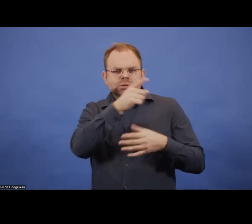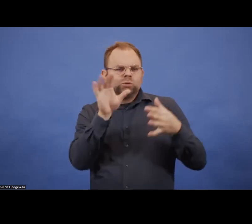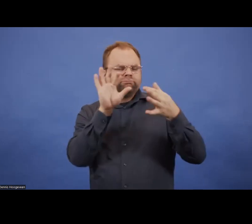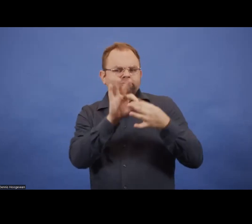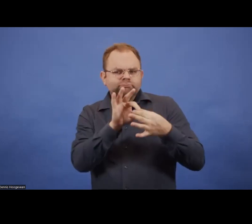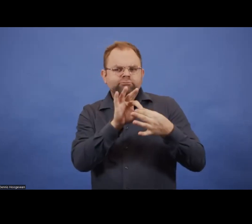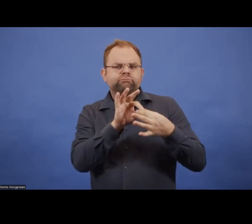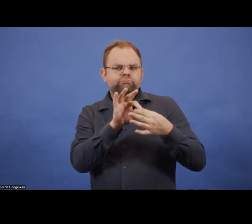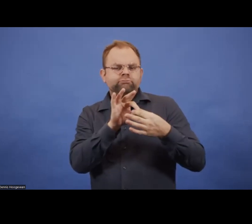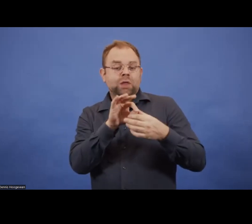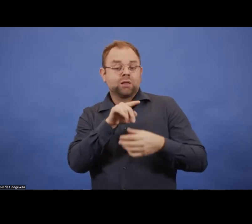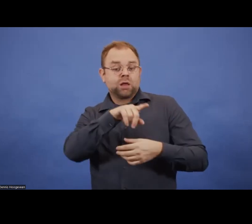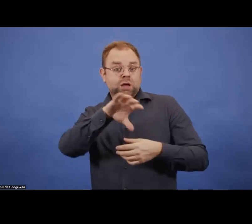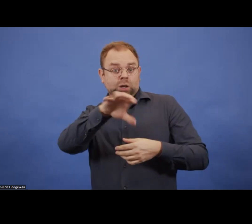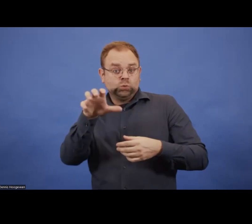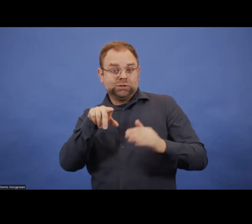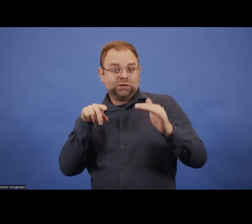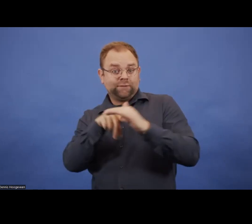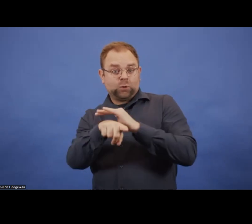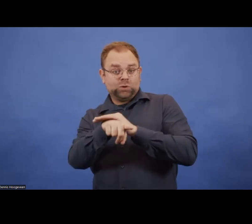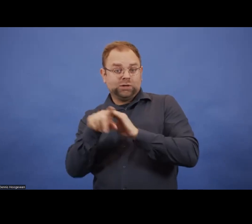muchos refugiados.